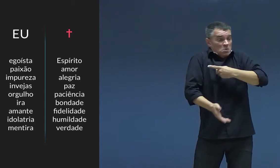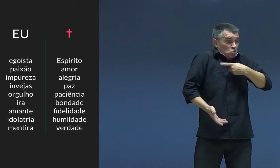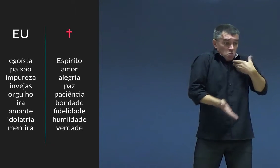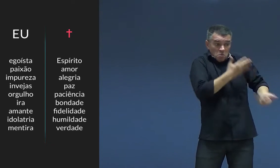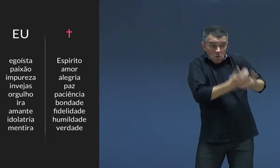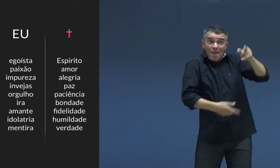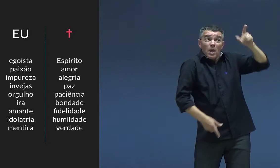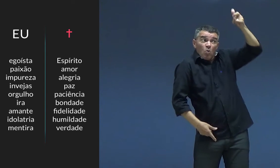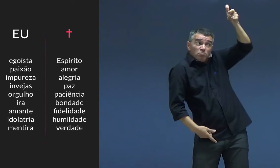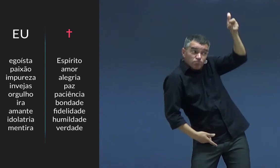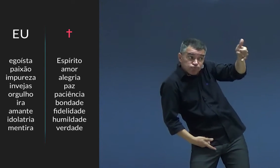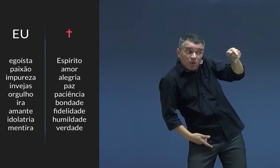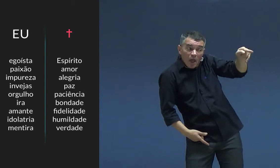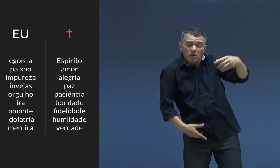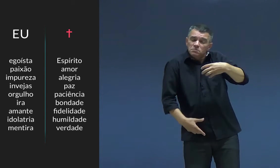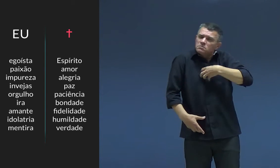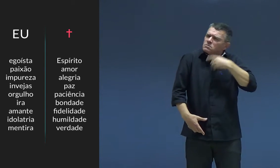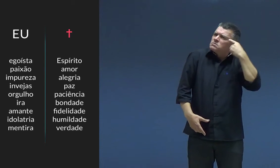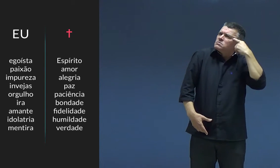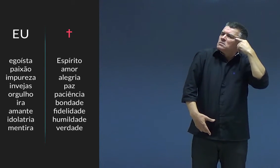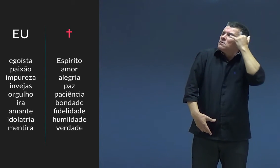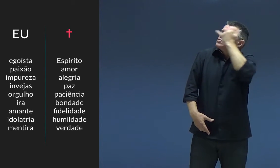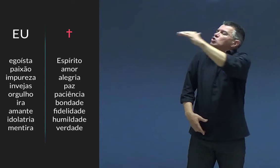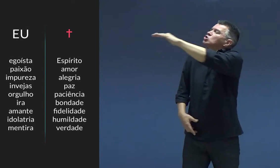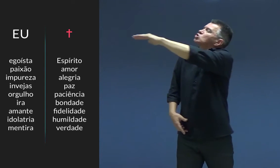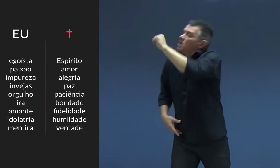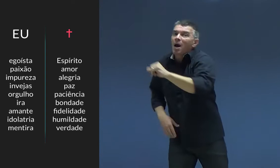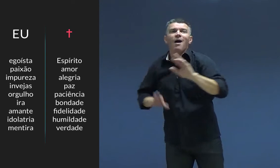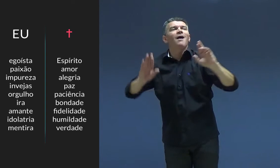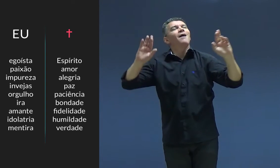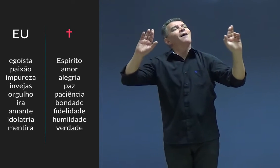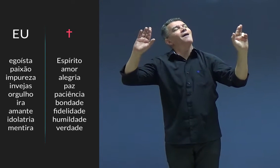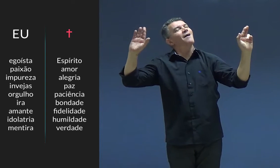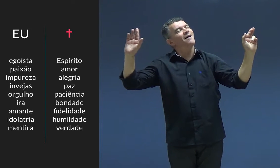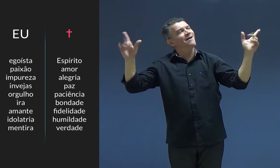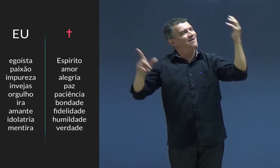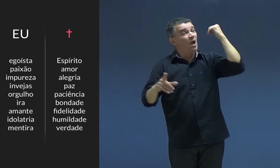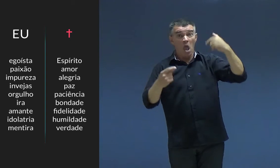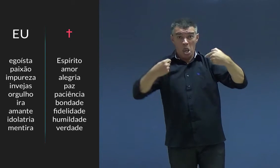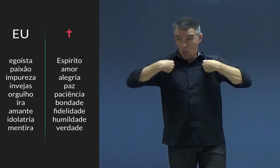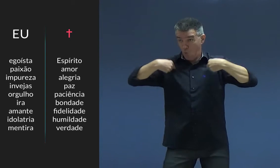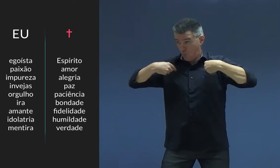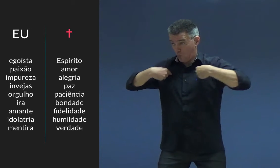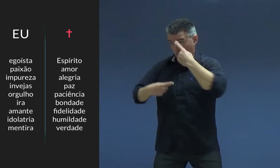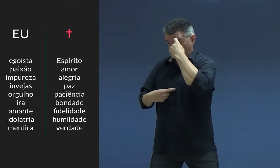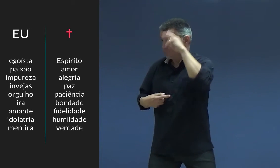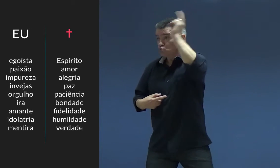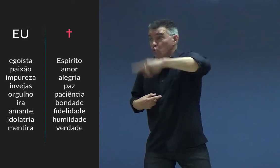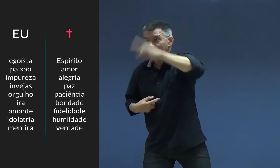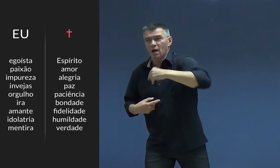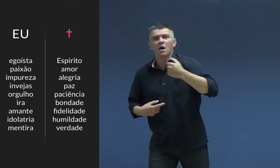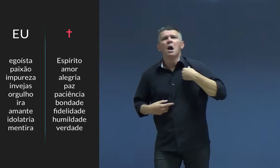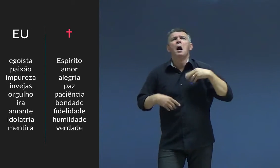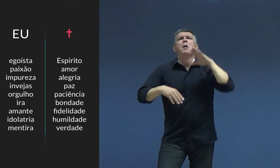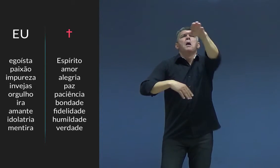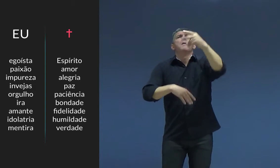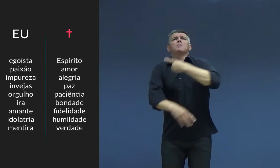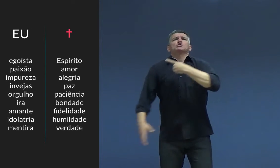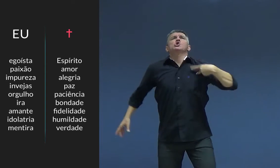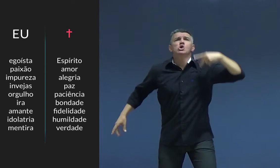primeiro, o intérprete ou o pastor, né? Vão sentir, vão falar, olha, eu senti. Vai ser diferente. Eu, por exemplo, pastor Salomão,